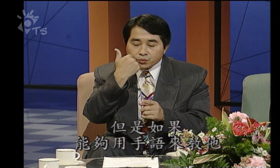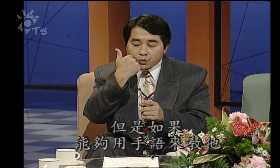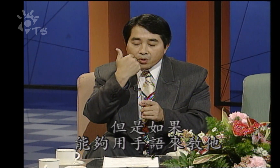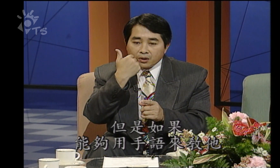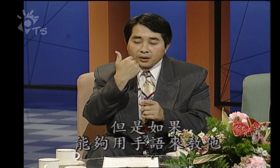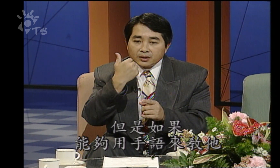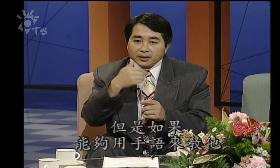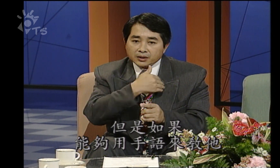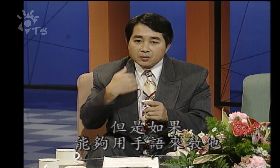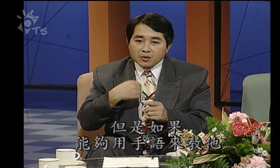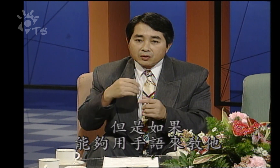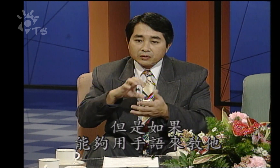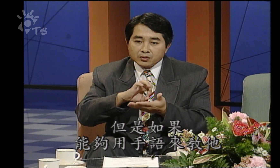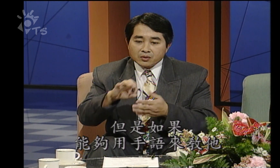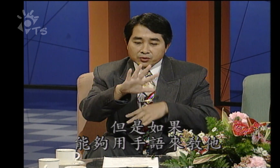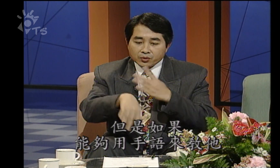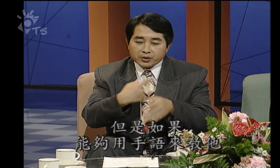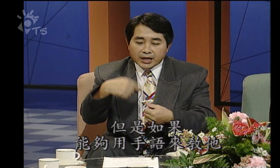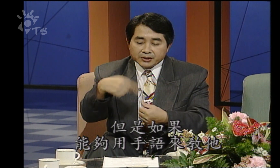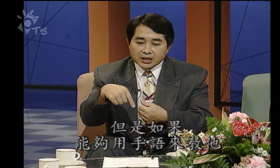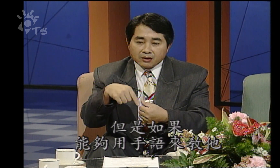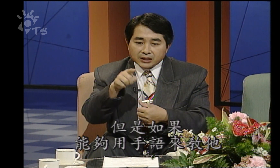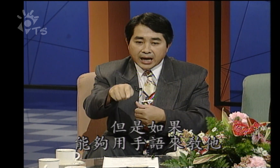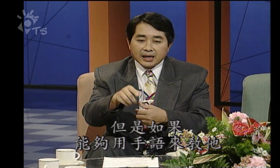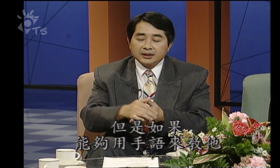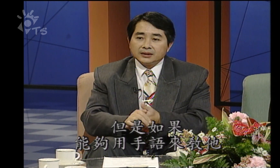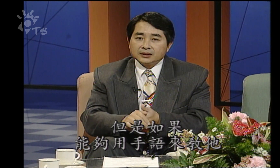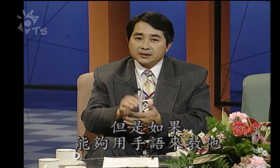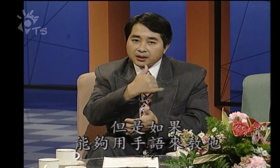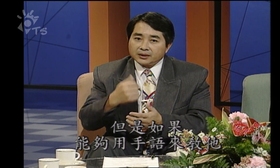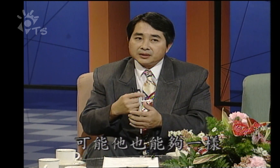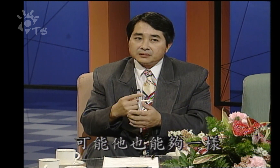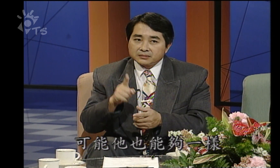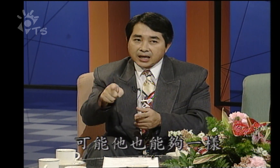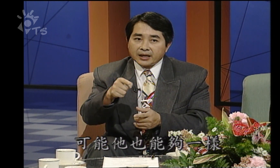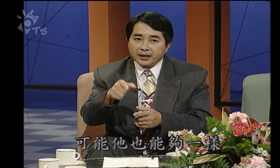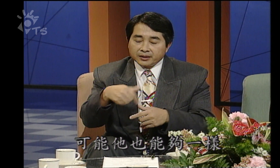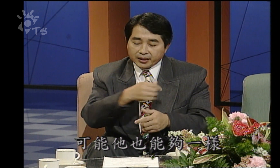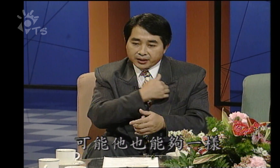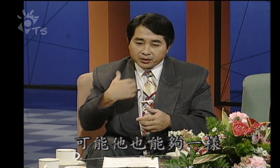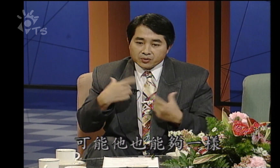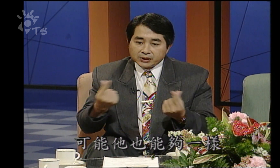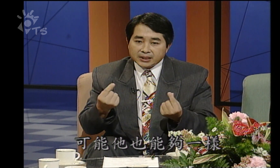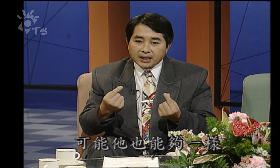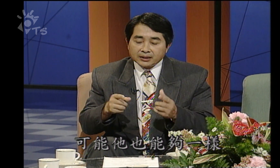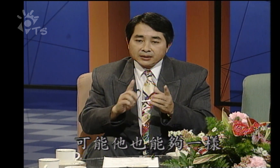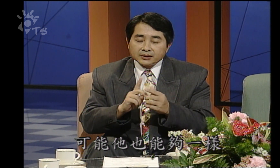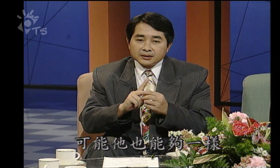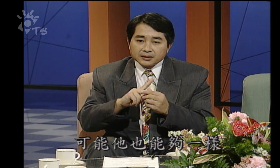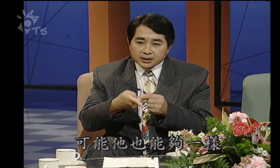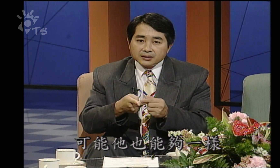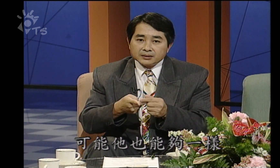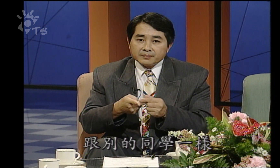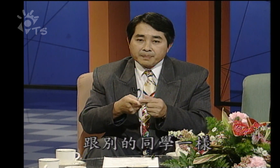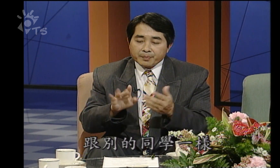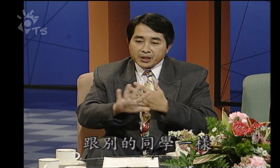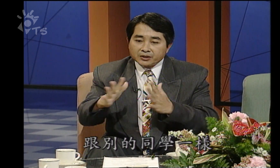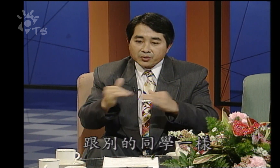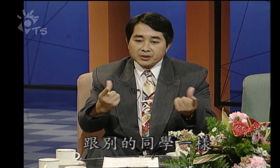果能够用手语来教他，可能他呢也能够一样跟别的同学一